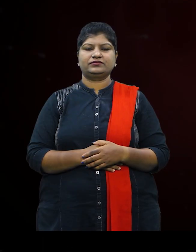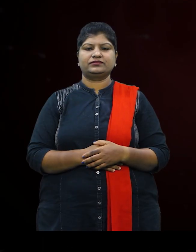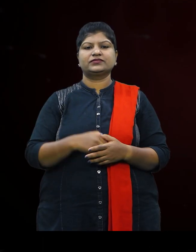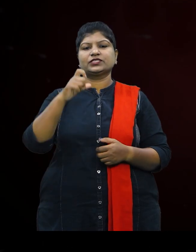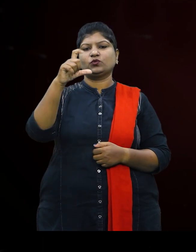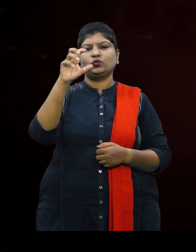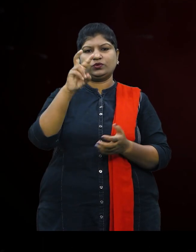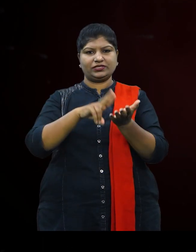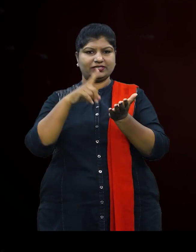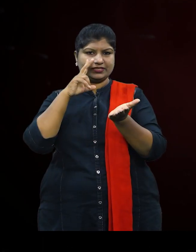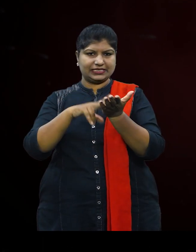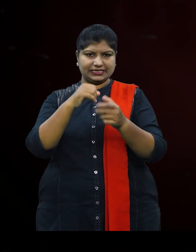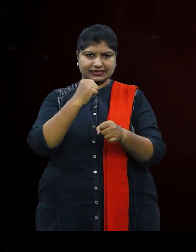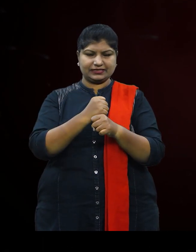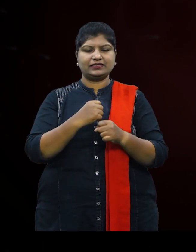प्रतिरूपण।